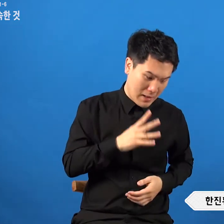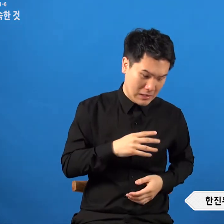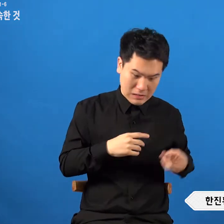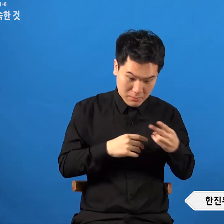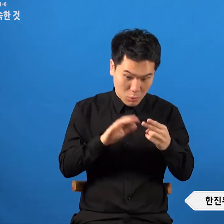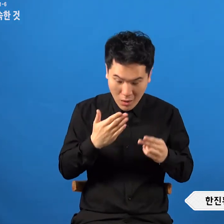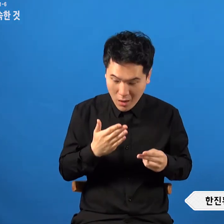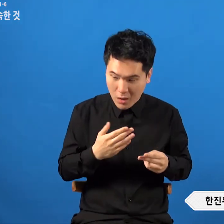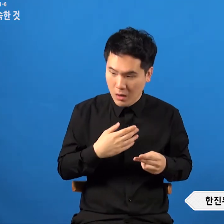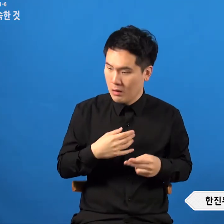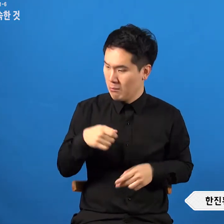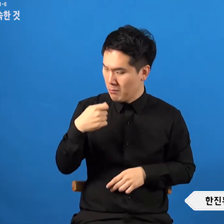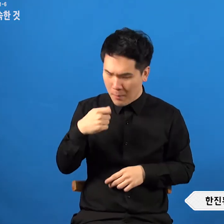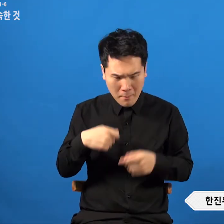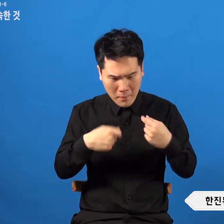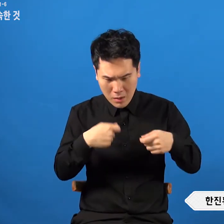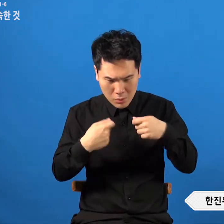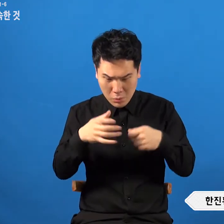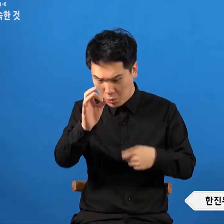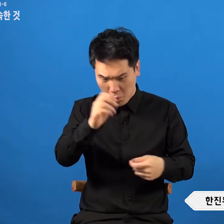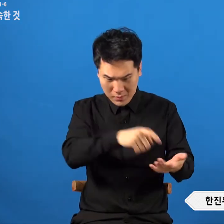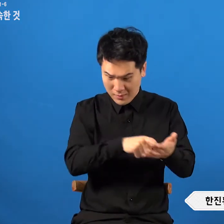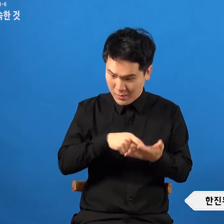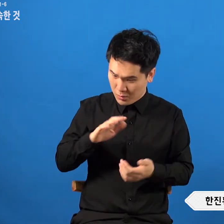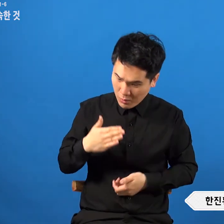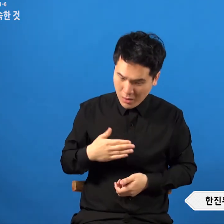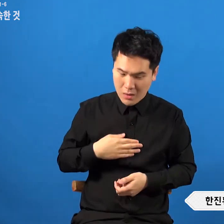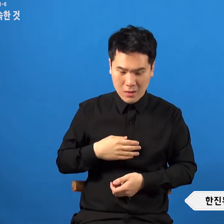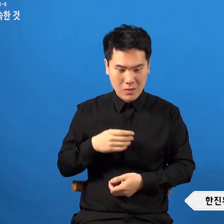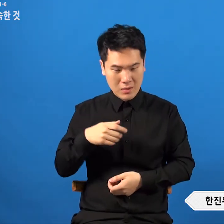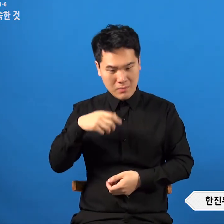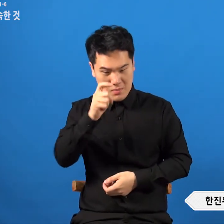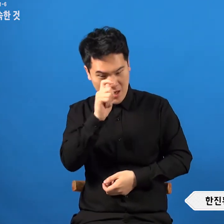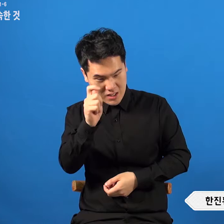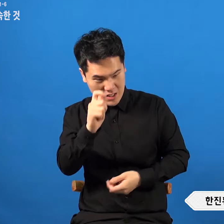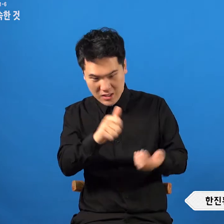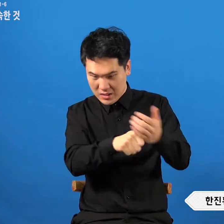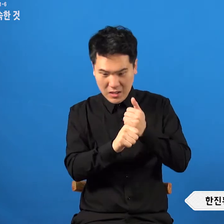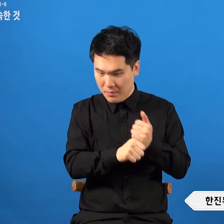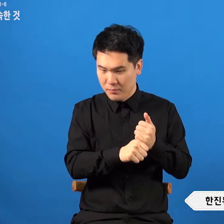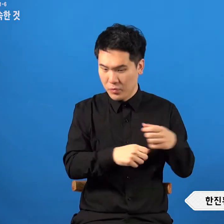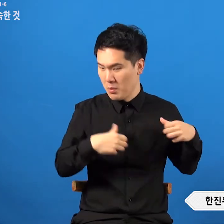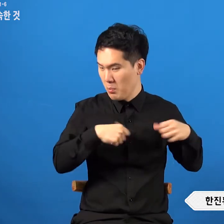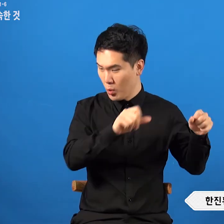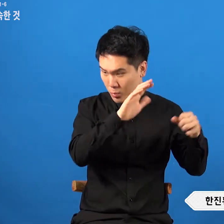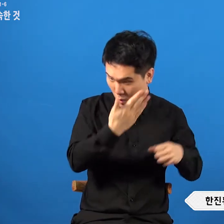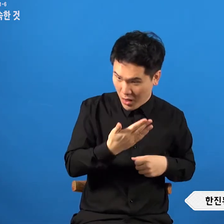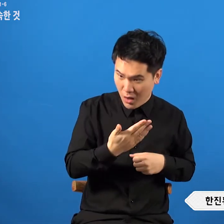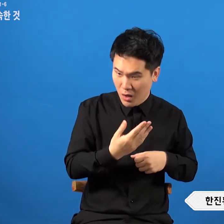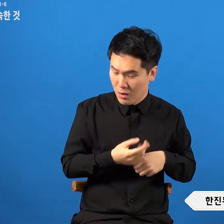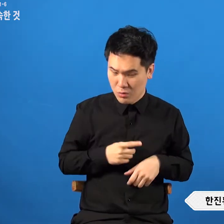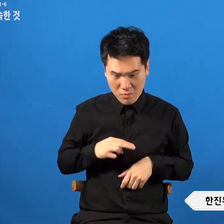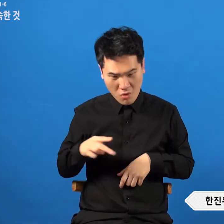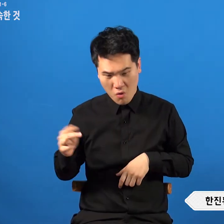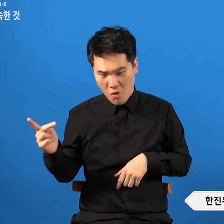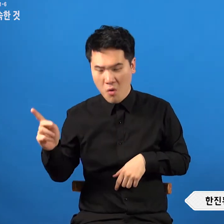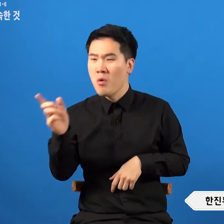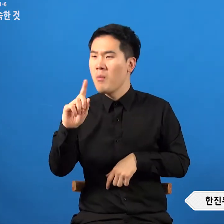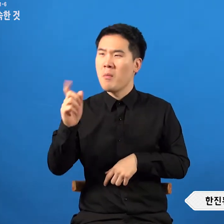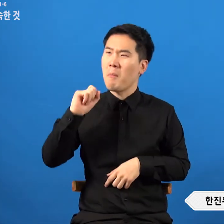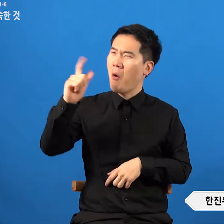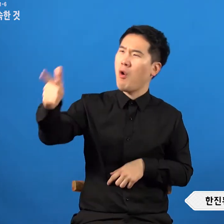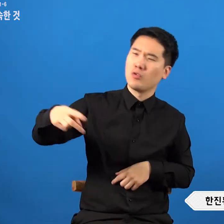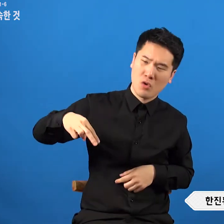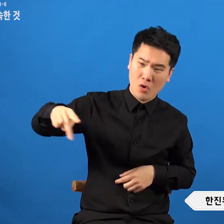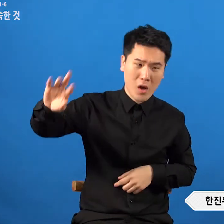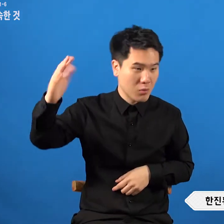되나? 아니, 밥값도 좀 줄여야 되지 않을까? 택시만 안 타면 될까? 아니, 좀 걸어 다닐 수 있지